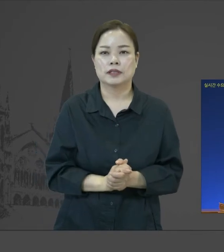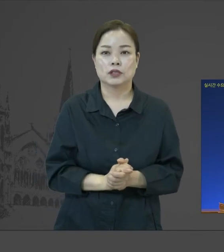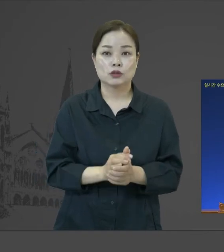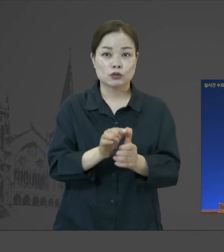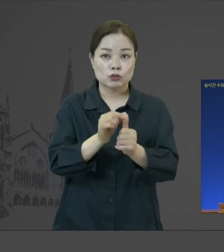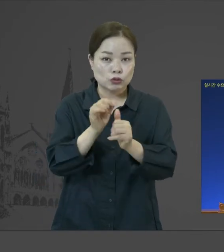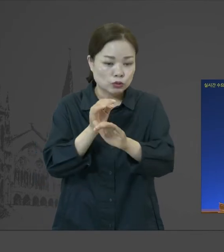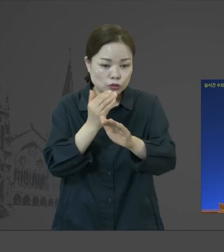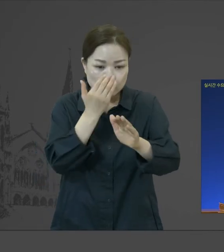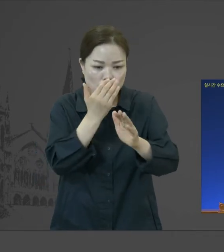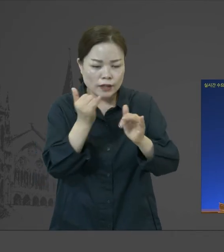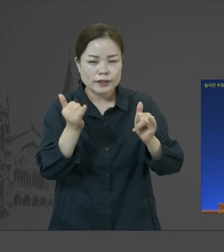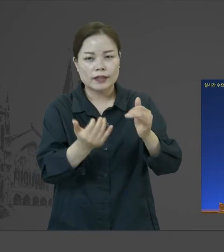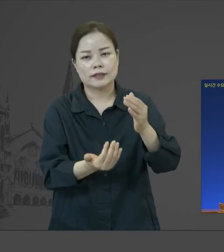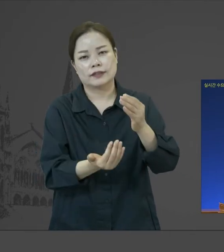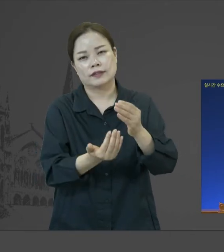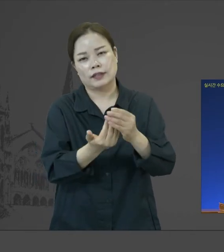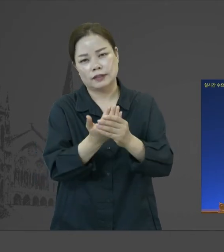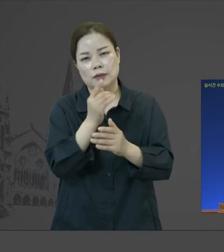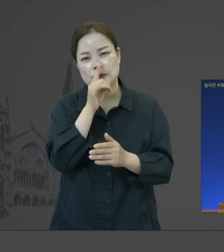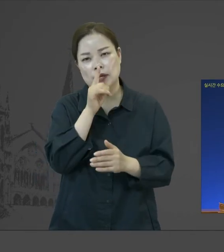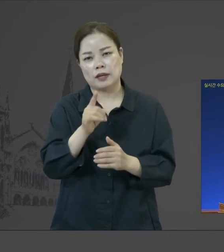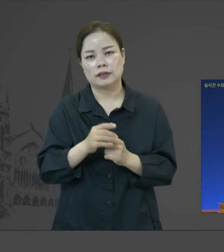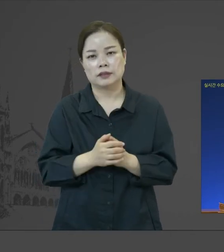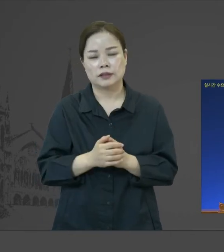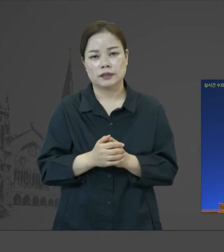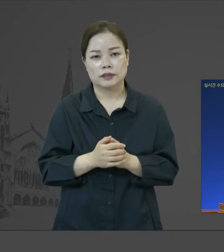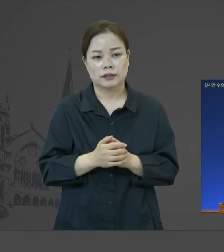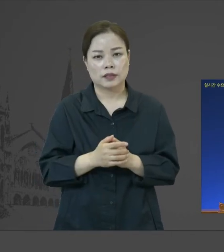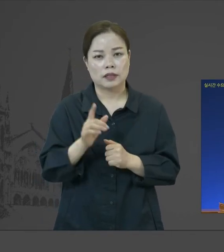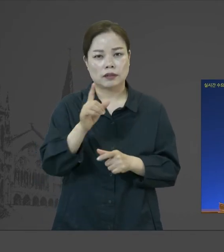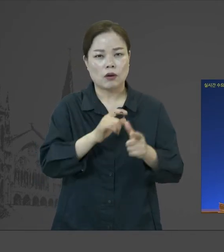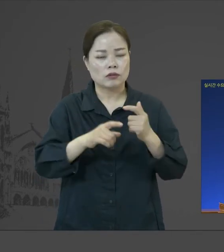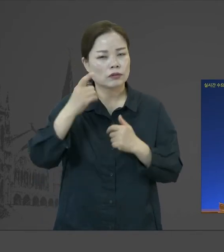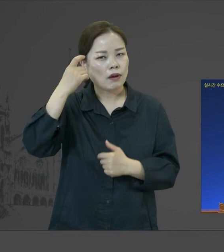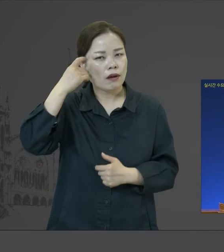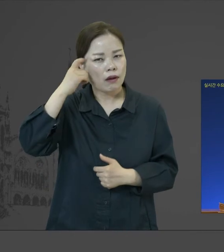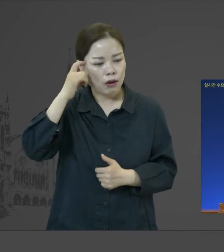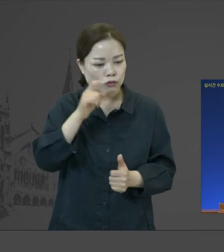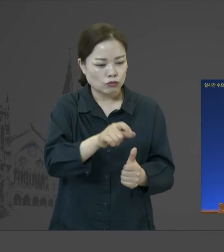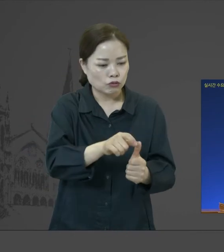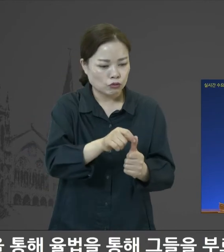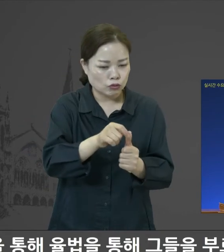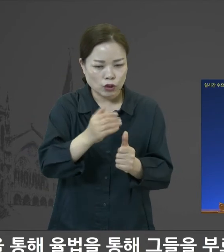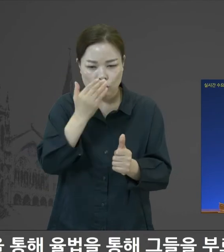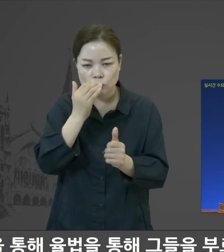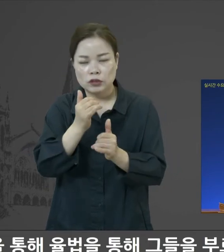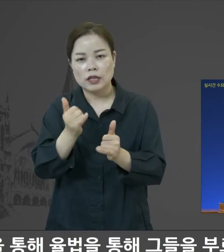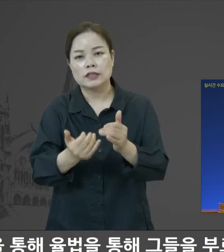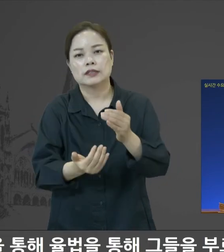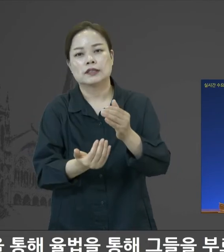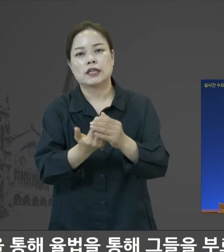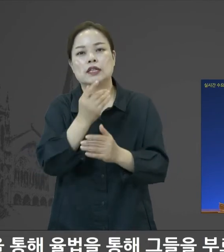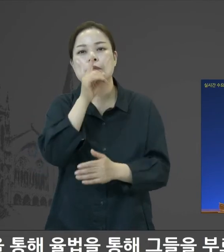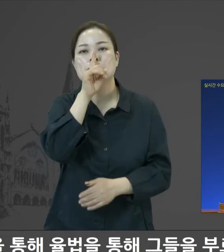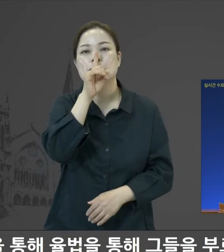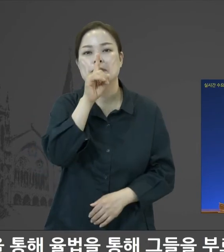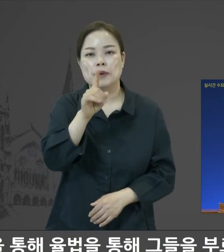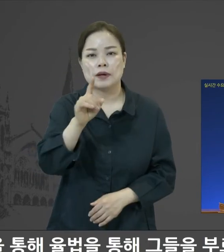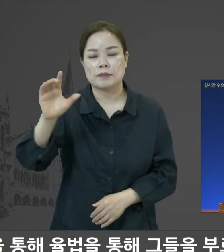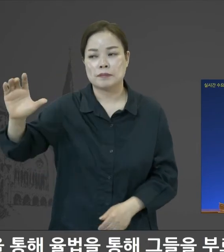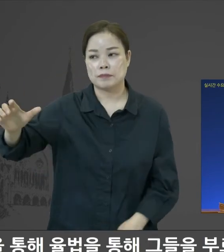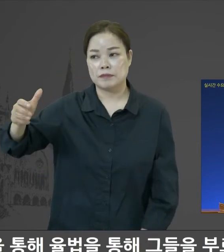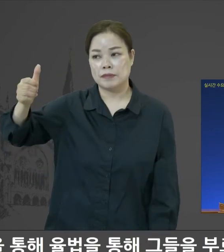구원이 유대인에게서 남이라 말씀하신 것이고, 한 걸음 더 나아가서 구원이 유대인에게서 난다는 이 말씀은